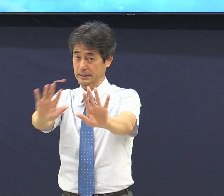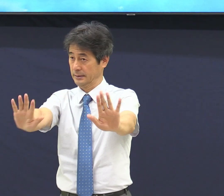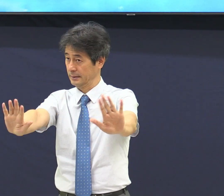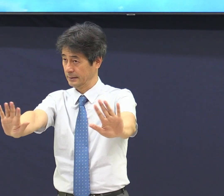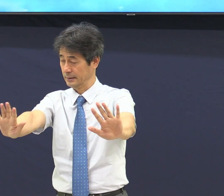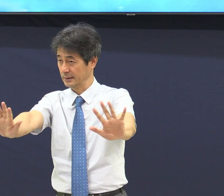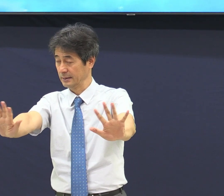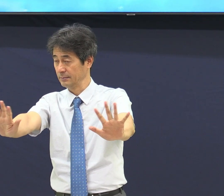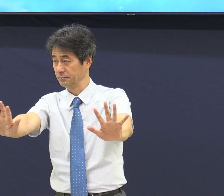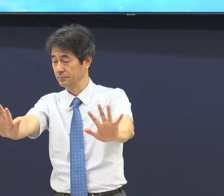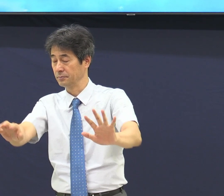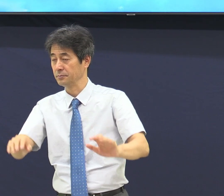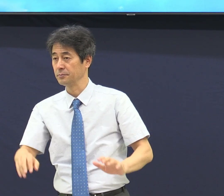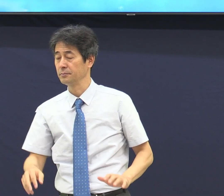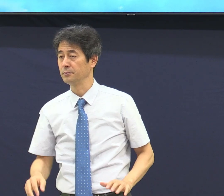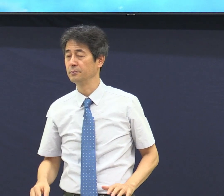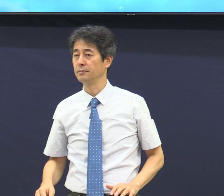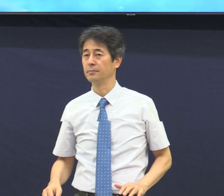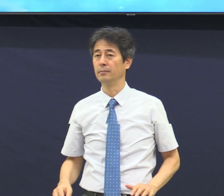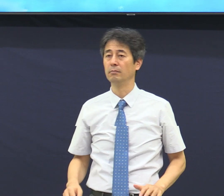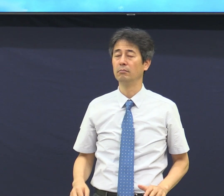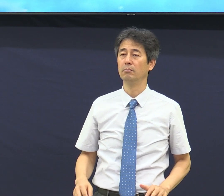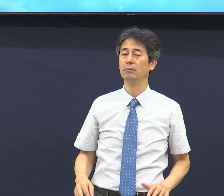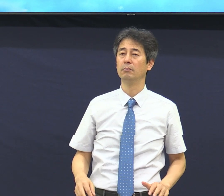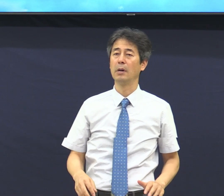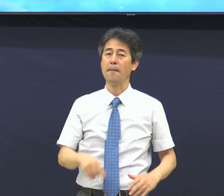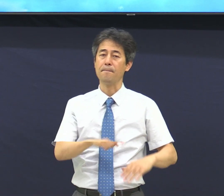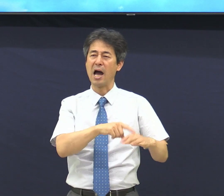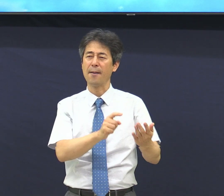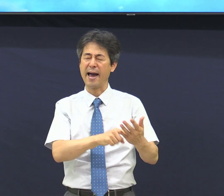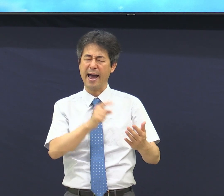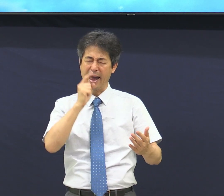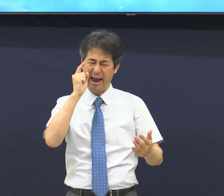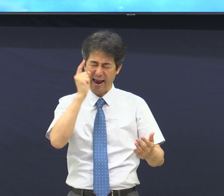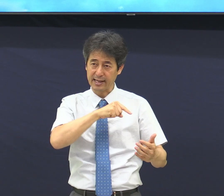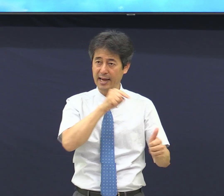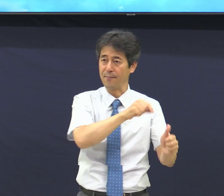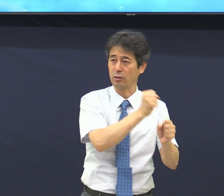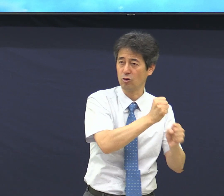괴롭히고자 그들을 풀어주지 않으신 것이 아닙니다. 우리는 오해하면 안 됩니다.